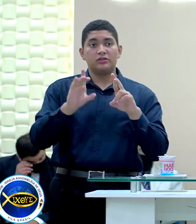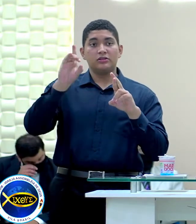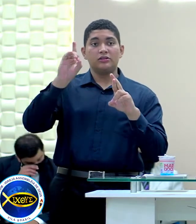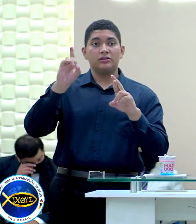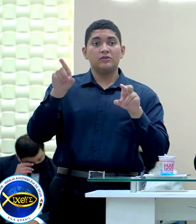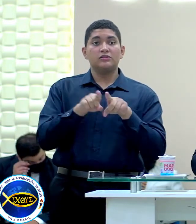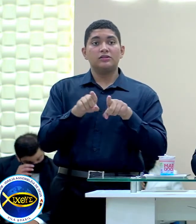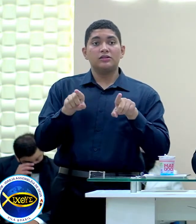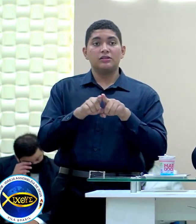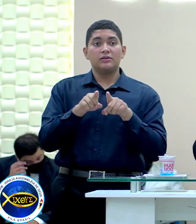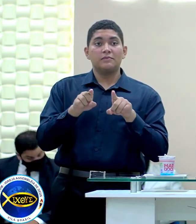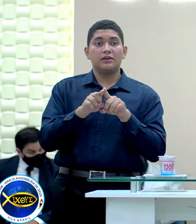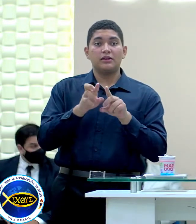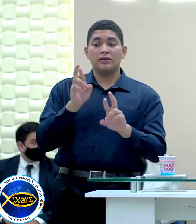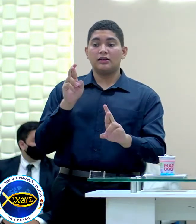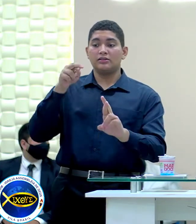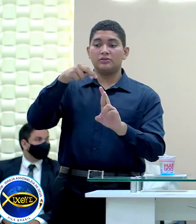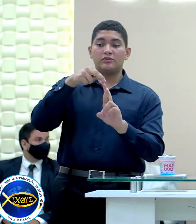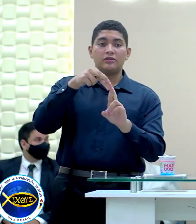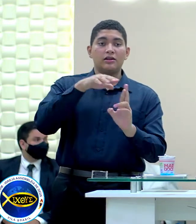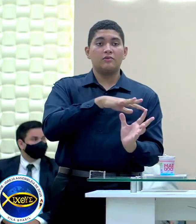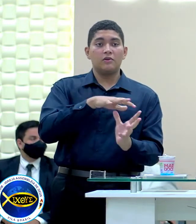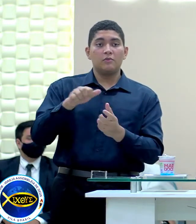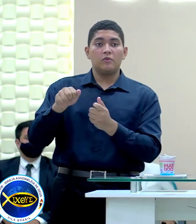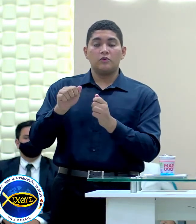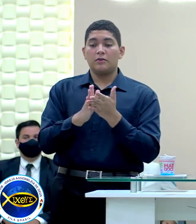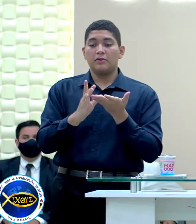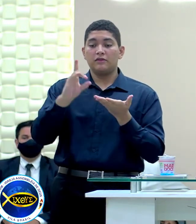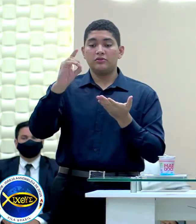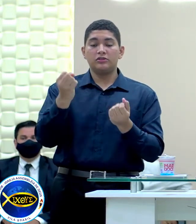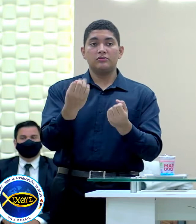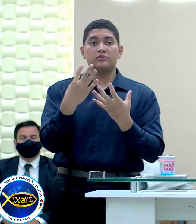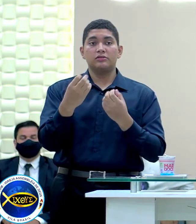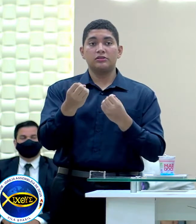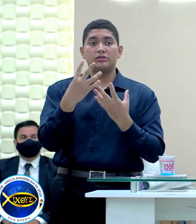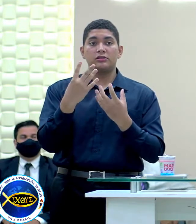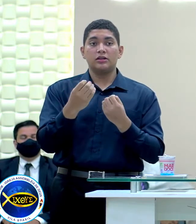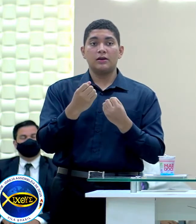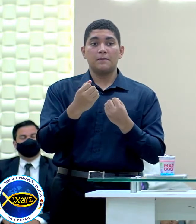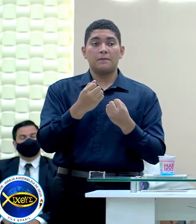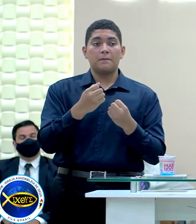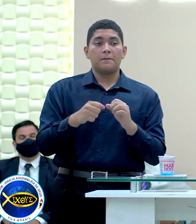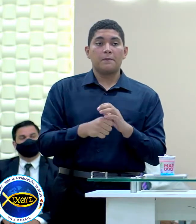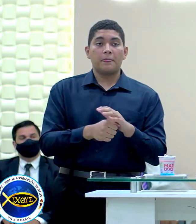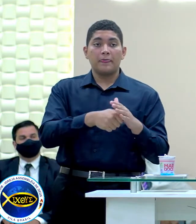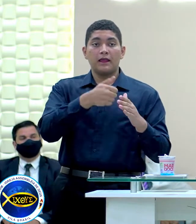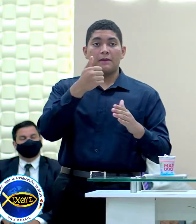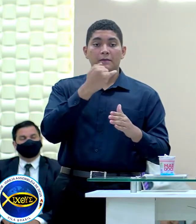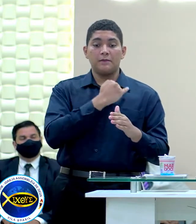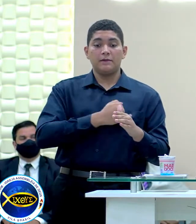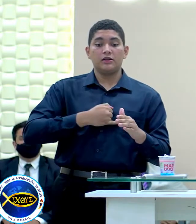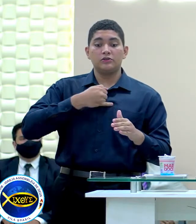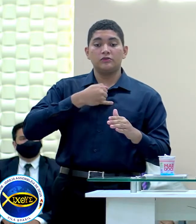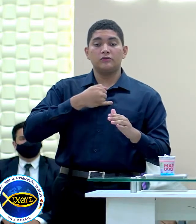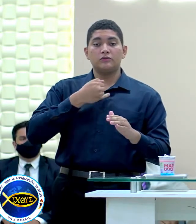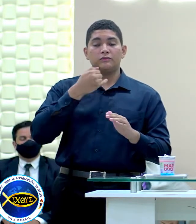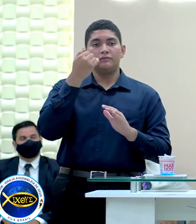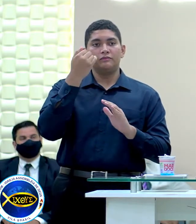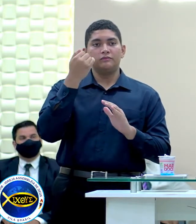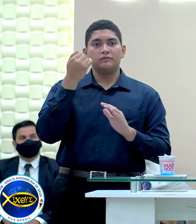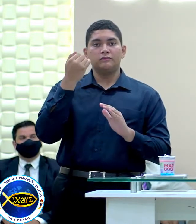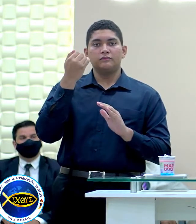ao mundo, a palavra do Senhor nos adverte, 1 de João, capítulo 2, versículo 15 e 17,